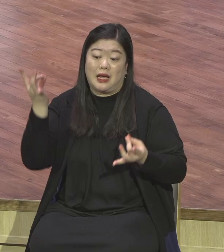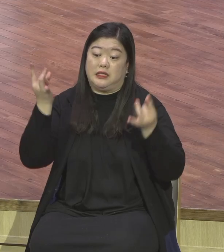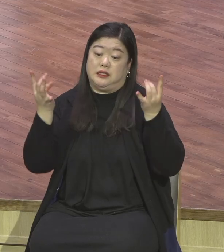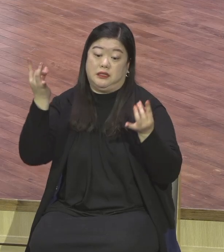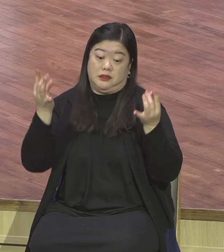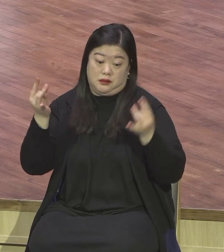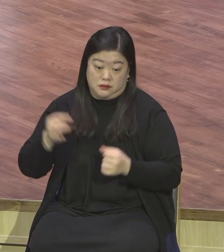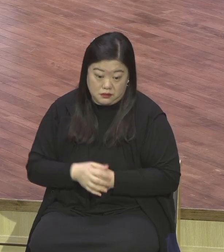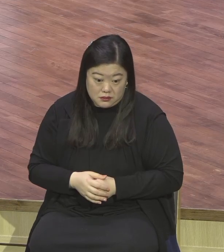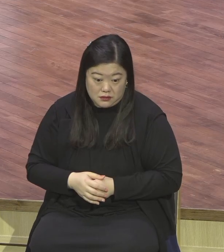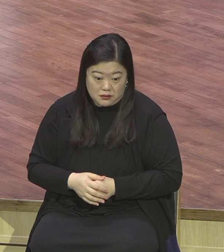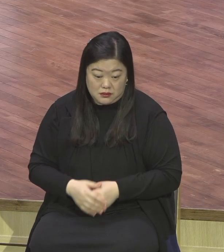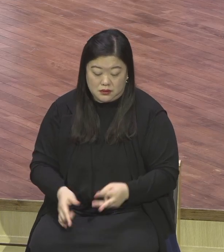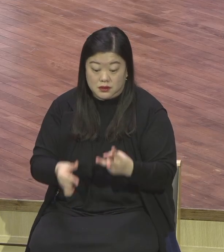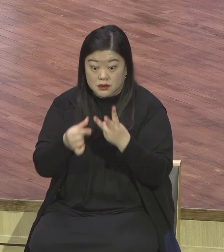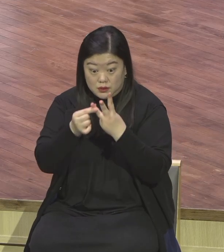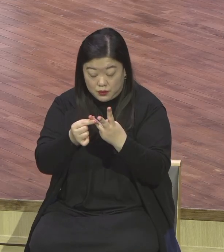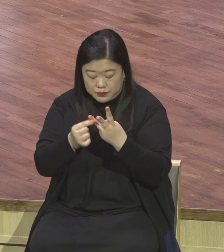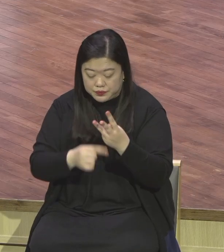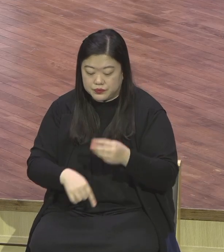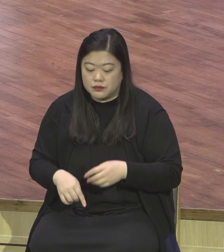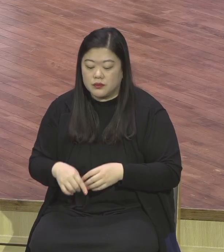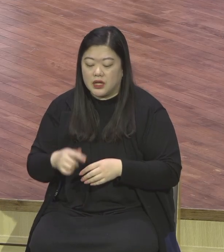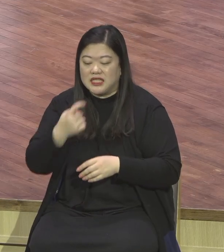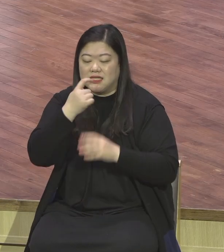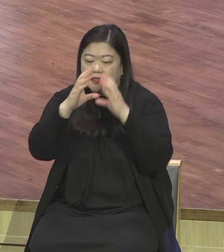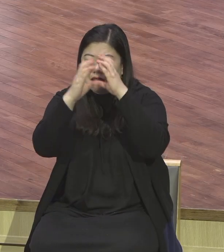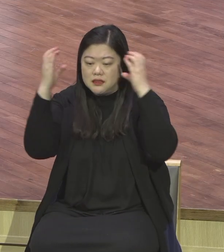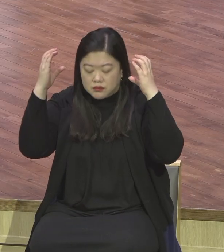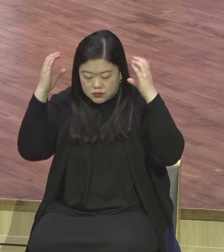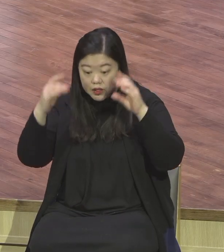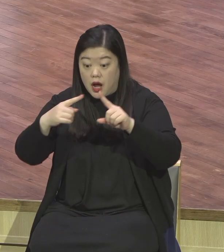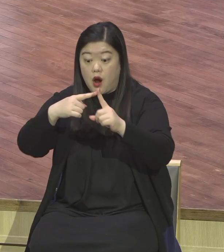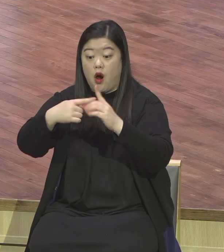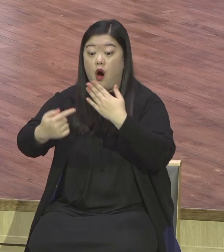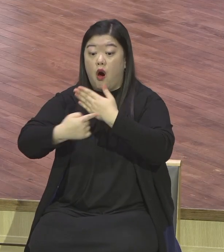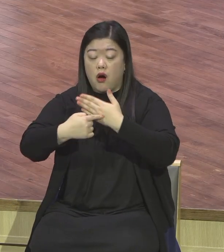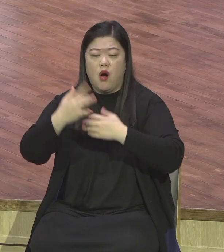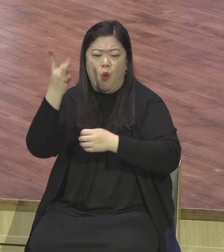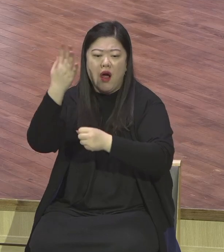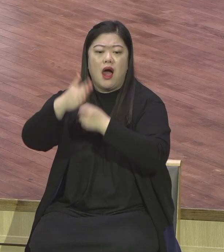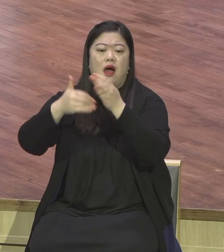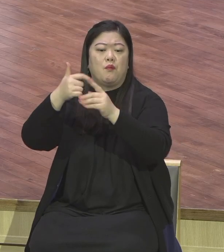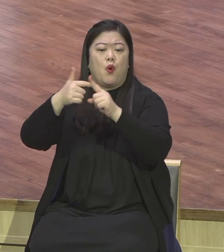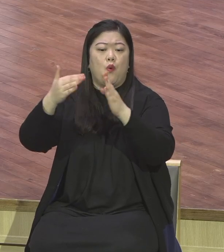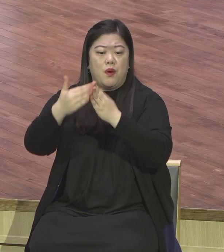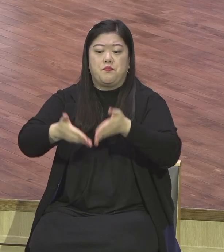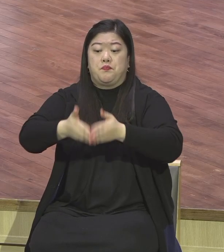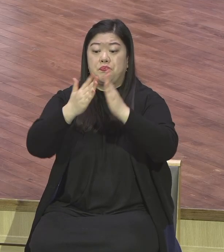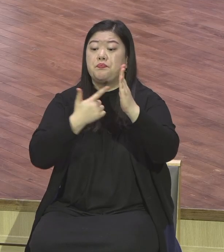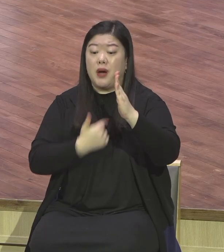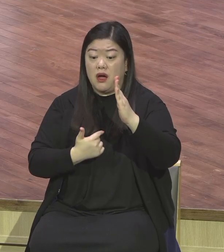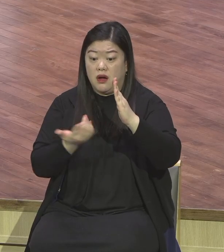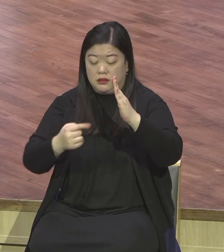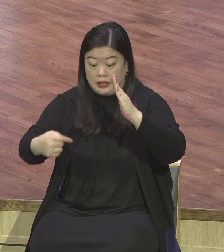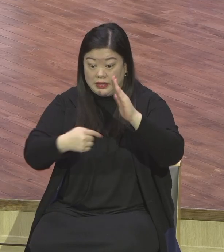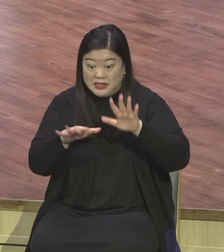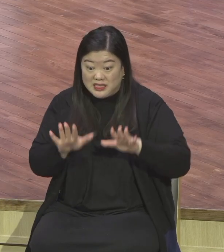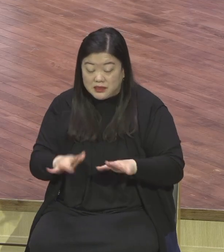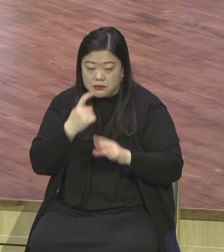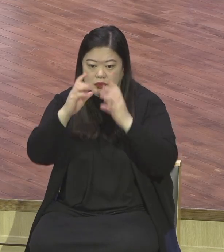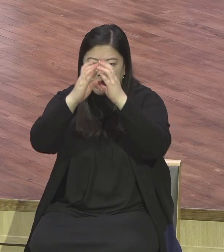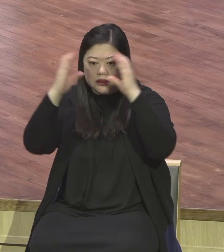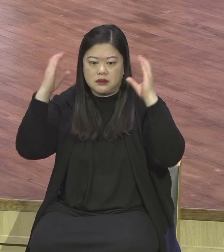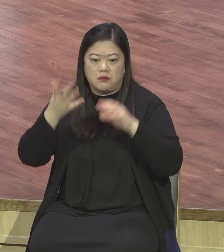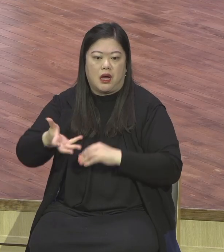심지어 사탄 교회라고 하나님을 쓰는 교회가 반려가 사탄 교회 사탄 숭배 교회라고 이런